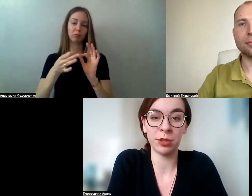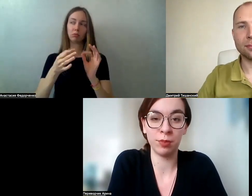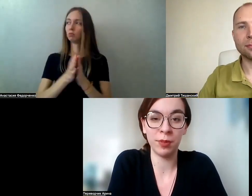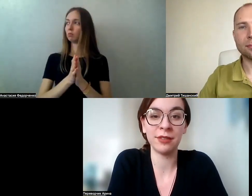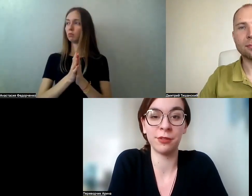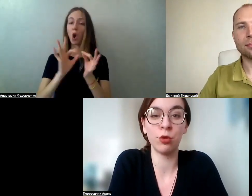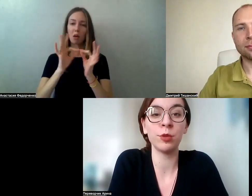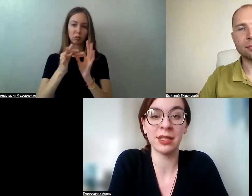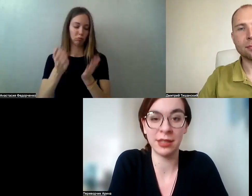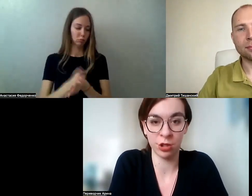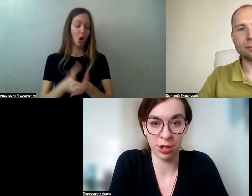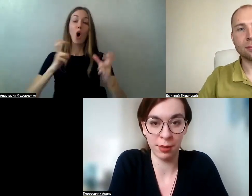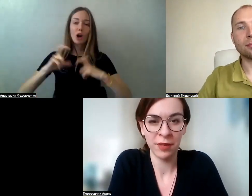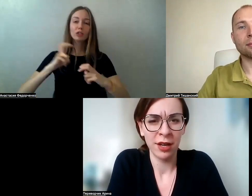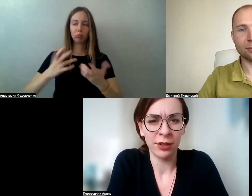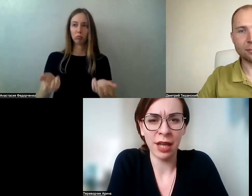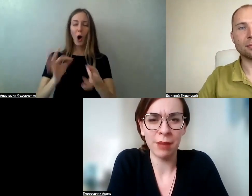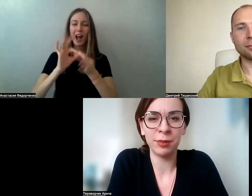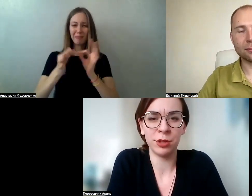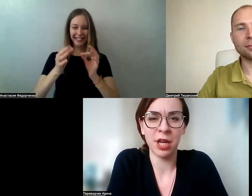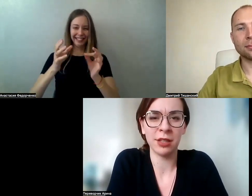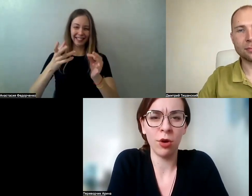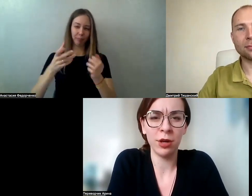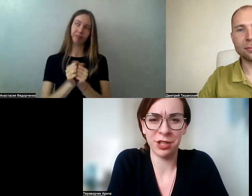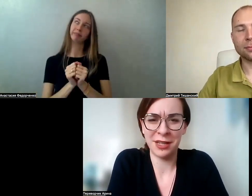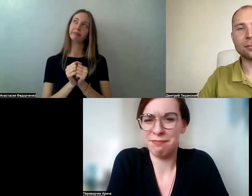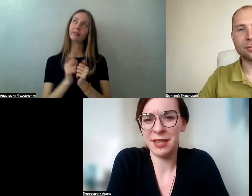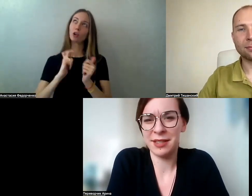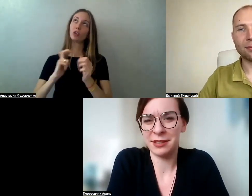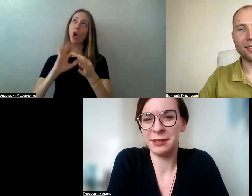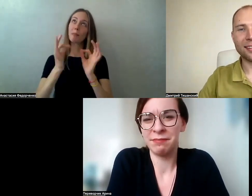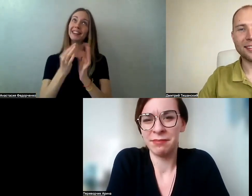колледж я поступила в группу со слышащими. Ну, там был, получается,